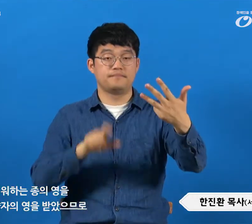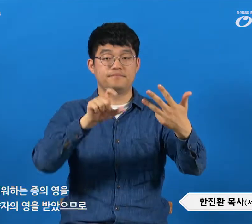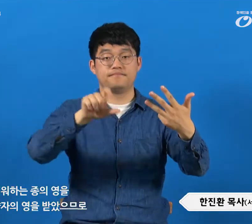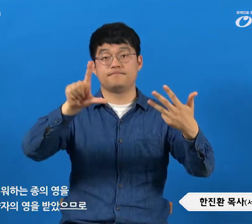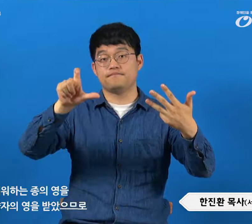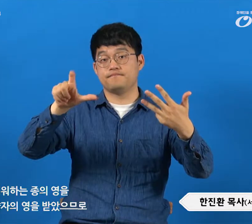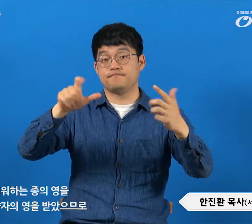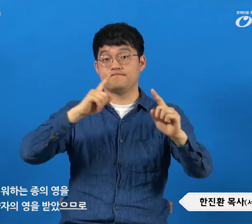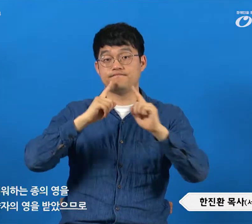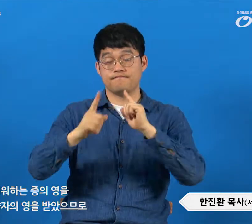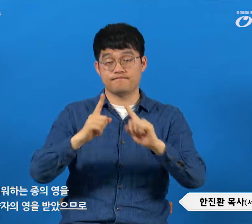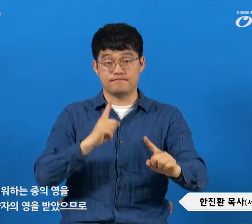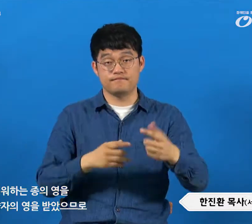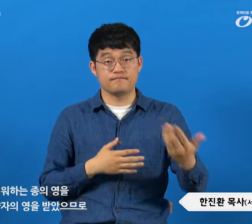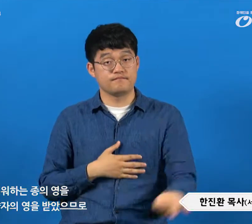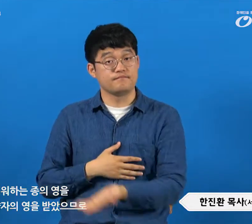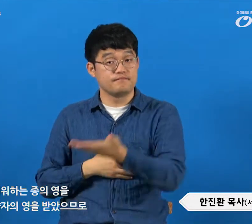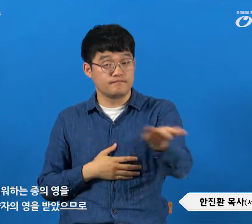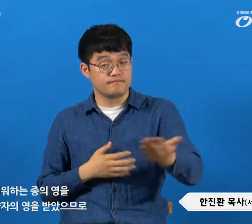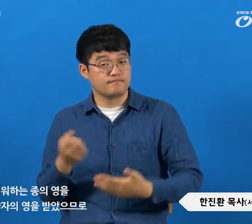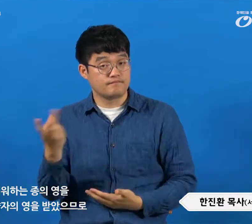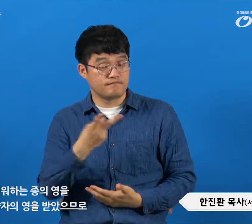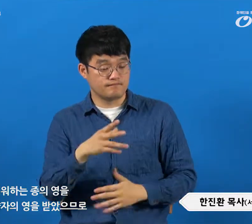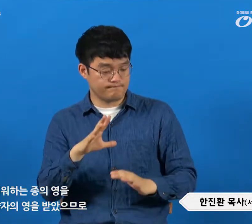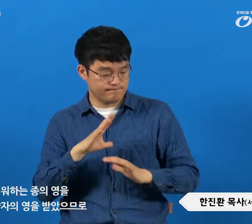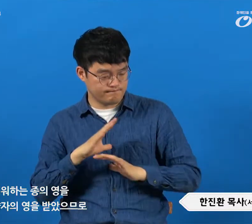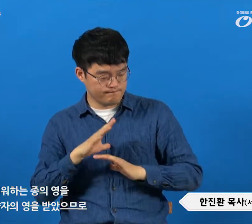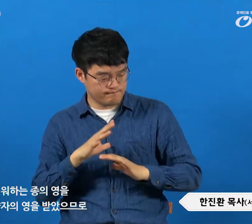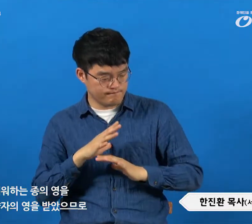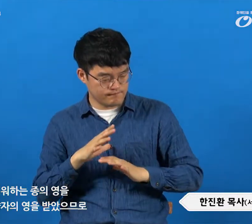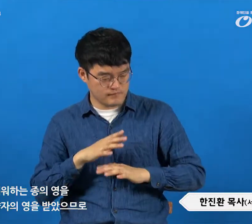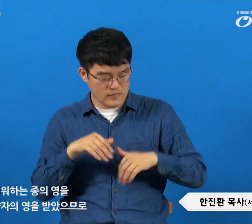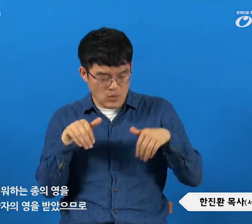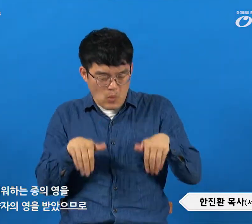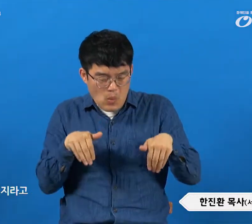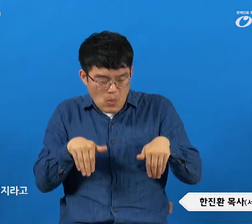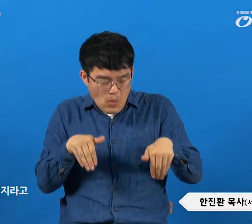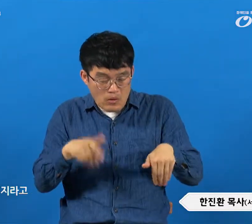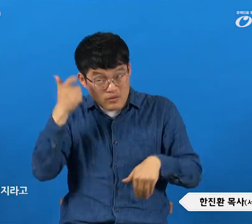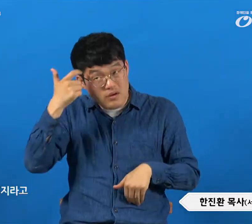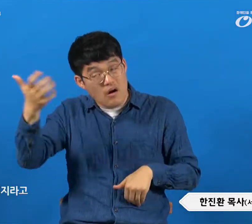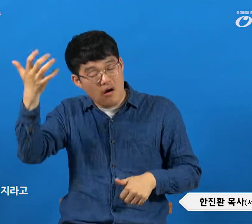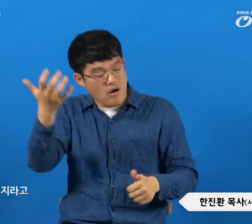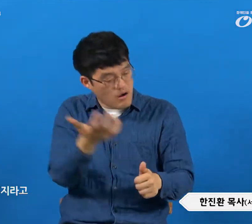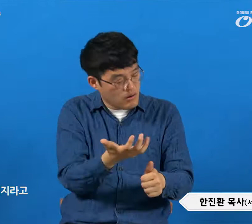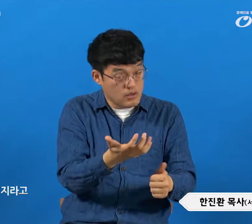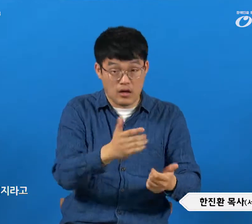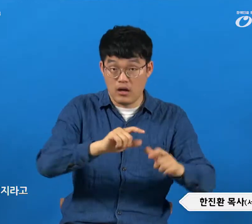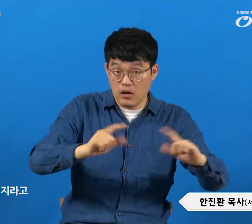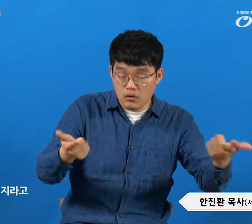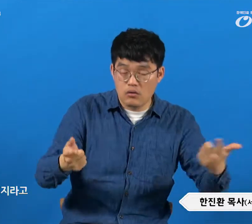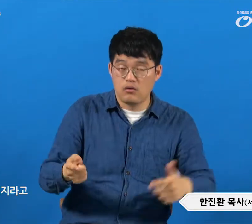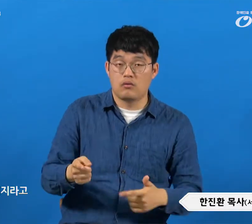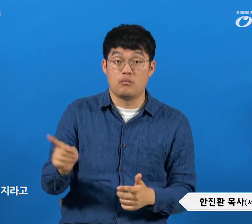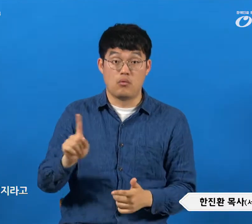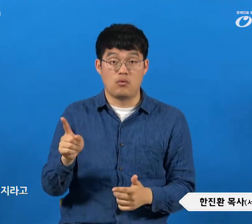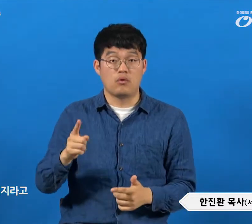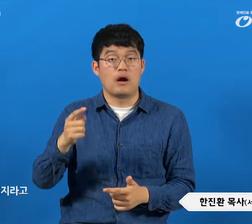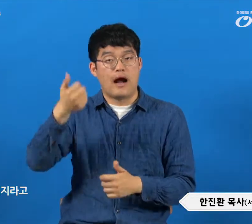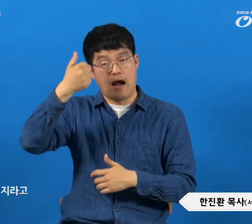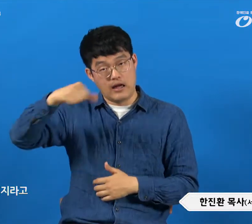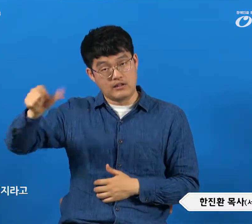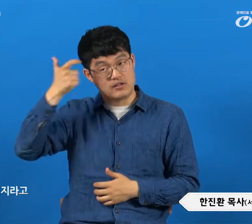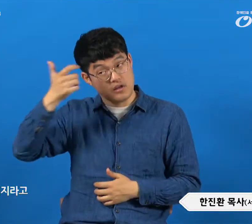보면 너희는 다시 무서워하는 종의 영을 받지 아니하고 양자의 영을 받았으므로 우리가 아빠